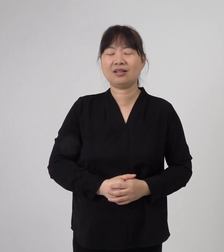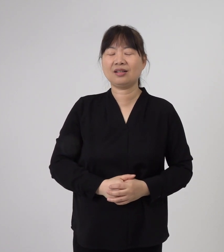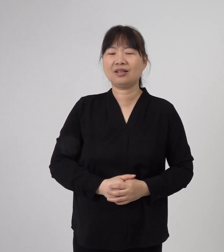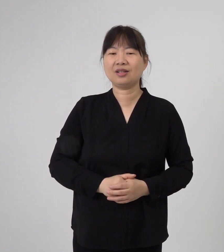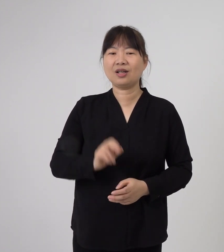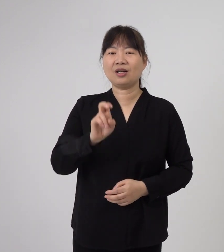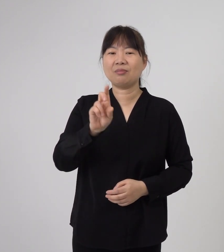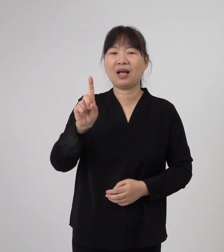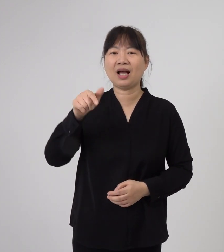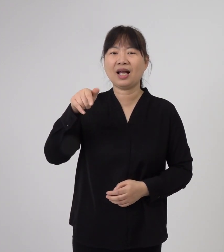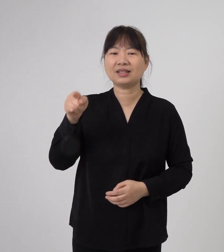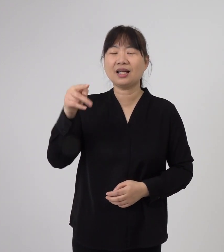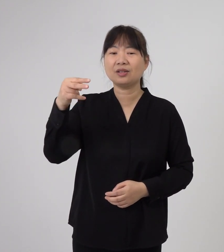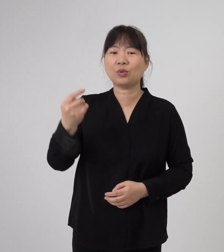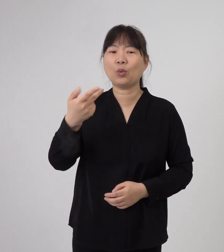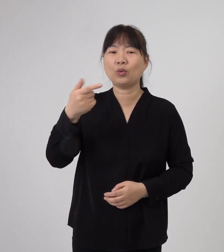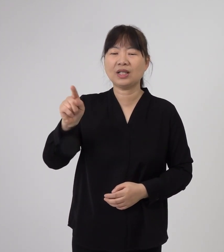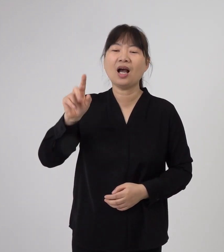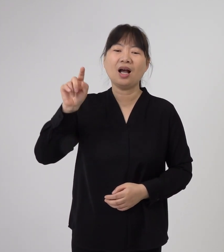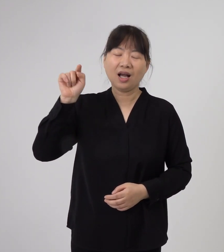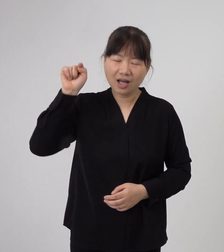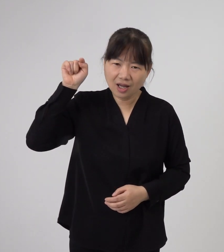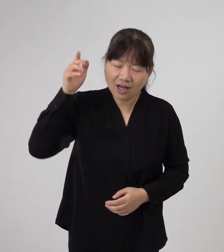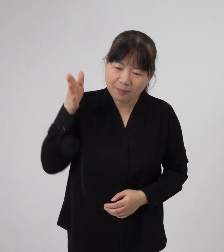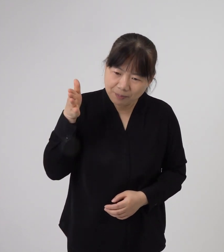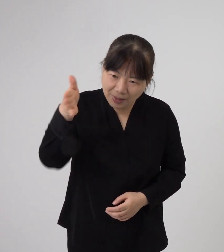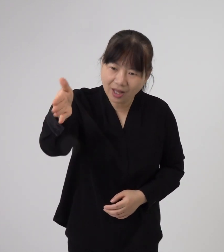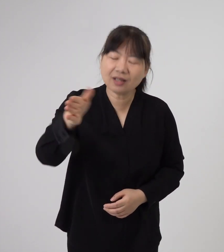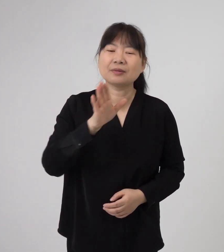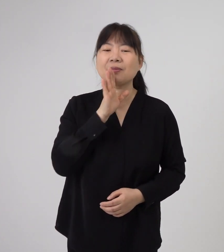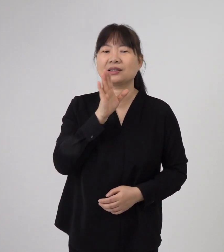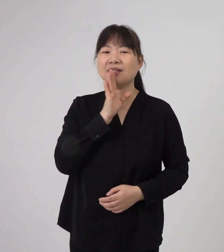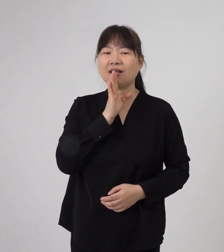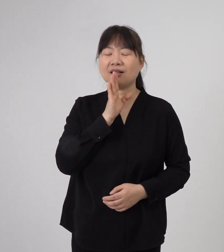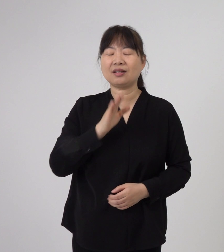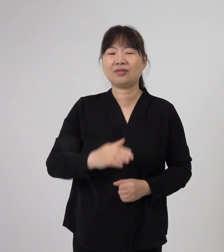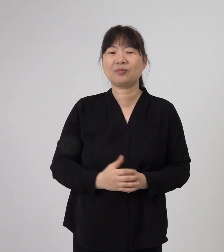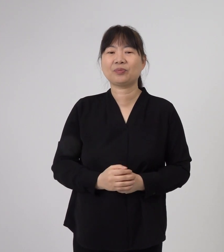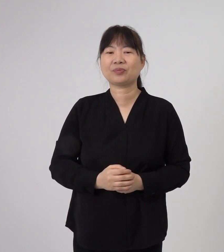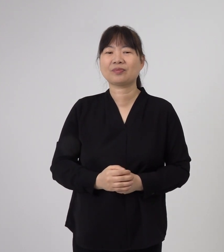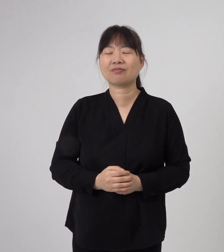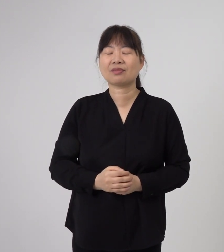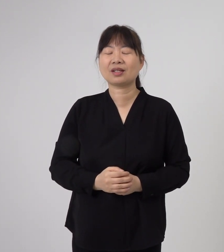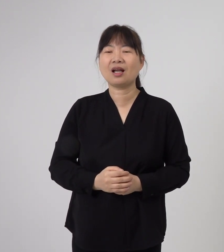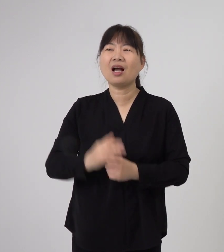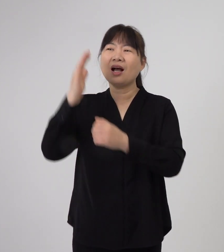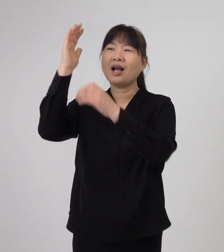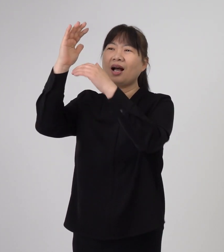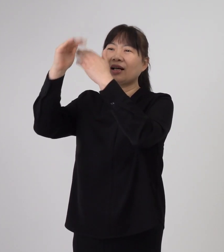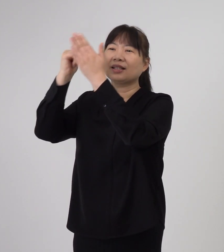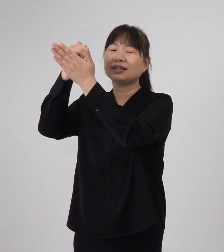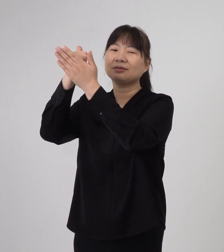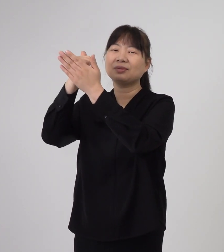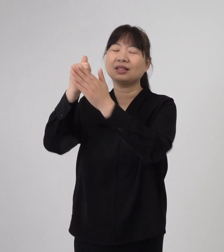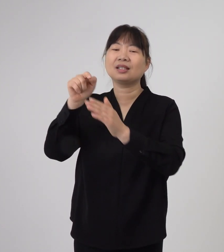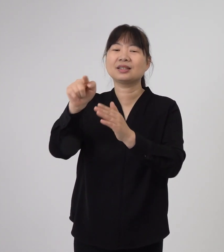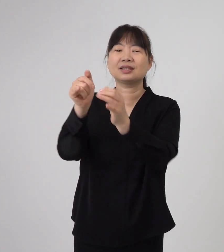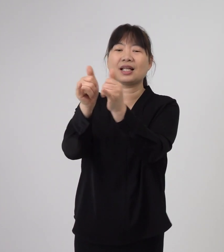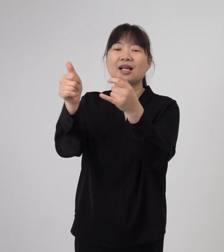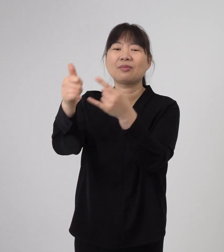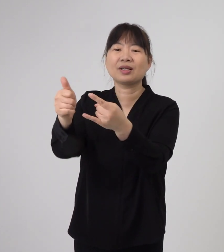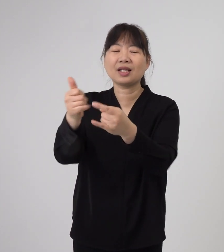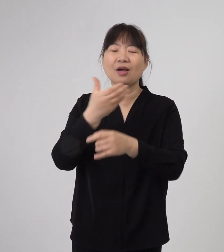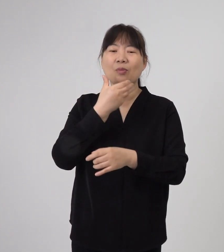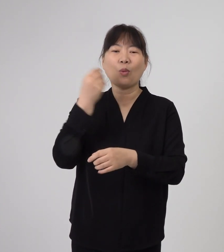그리고 방향을 틀어서 마게도냐로 떠나기를 힘쓰니 이는 하나님이 저 사람들에게 복음을